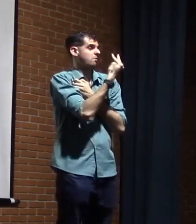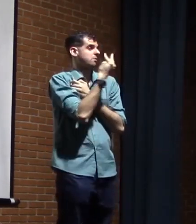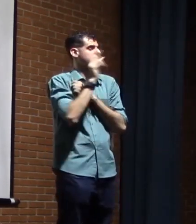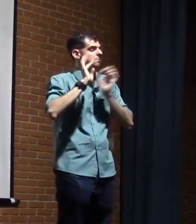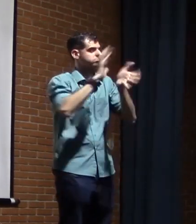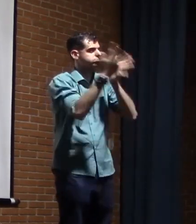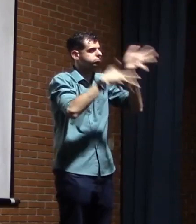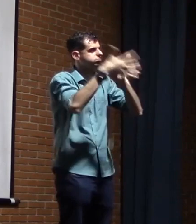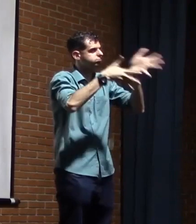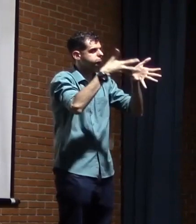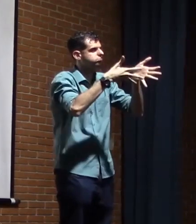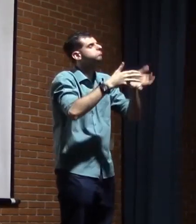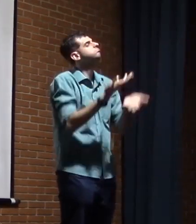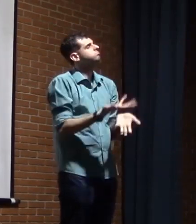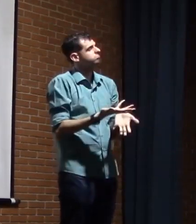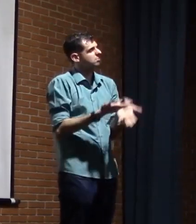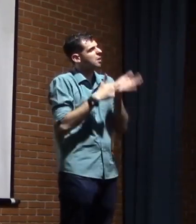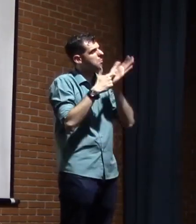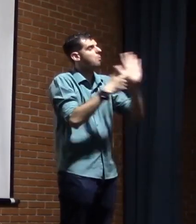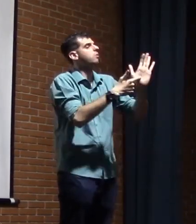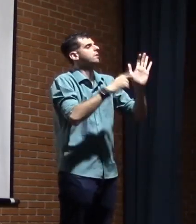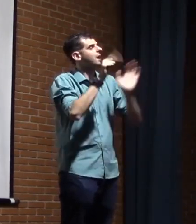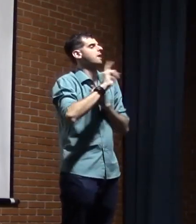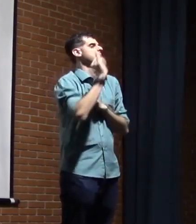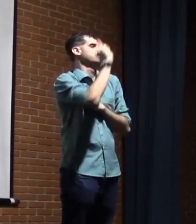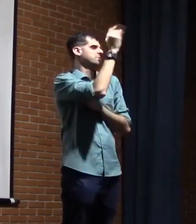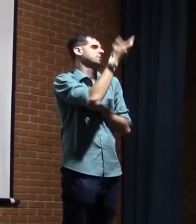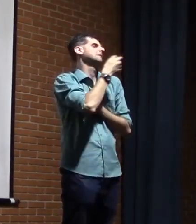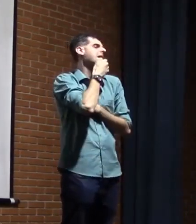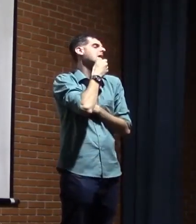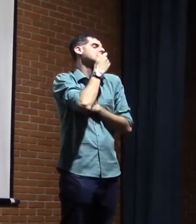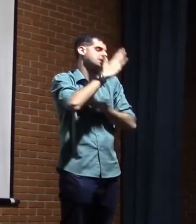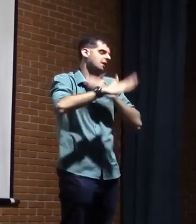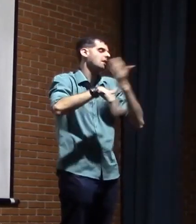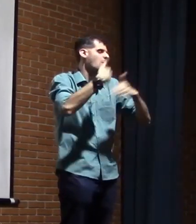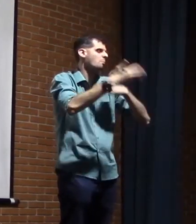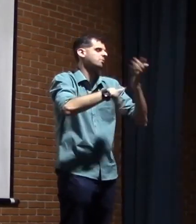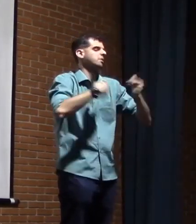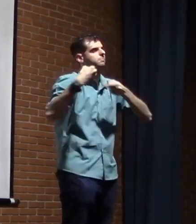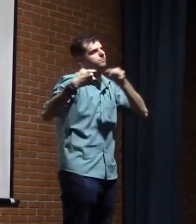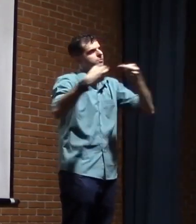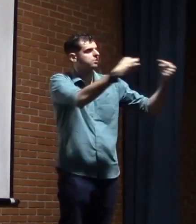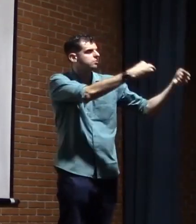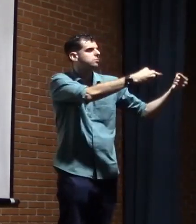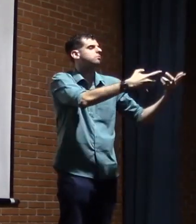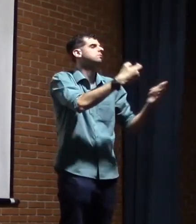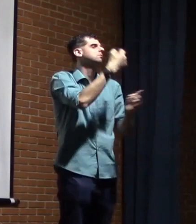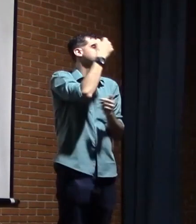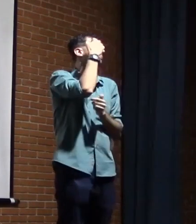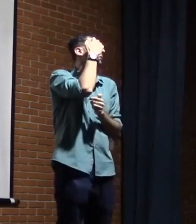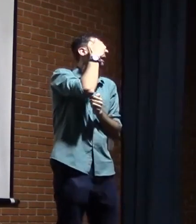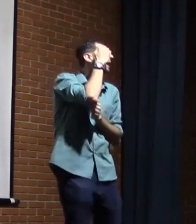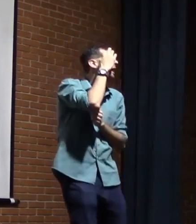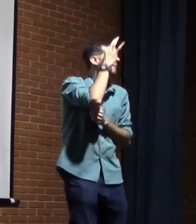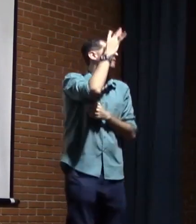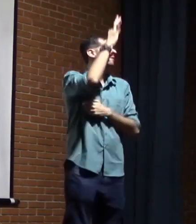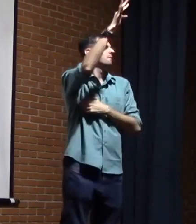Prestigiar os 17 anos da língua de sinais, essa visibilidade dessa língua é realmente algo a se